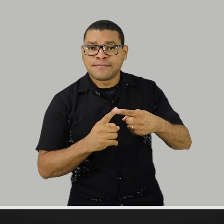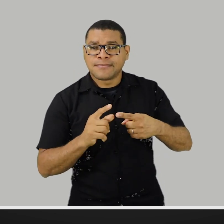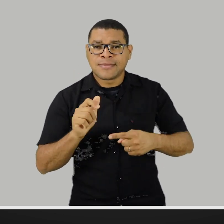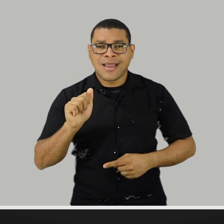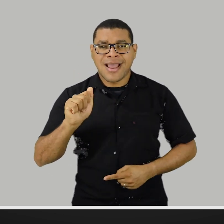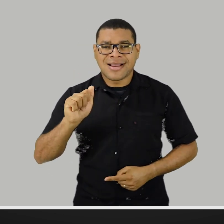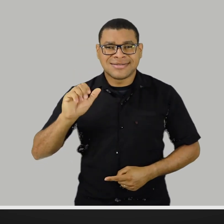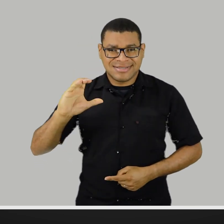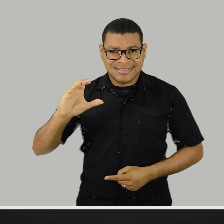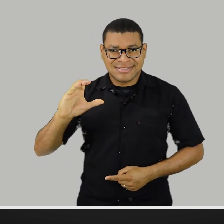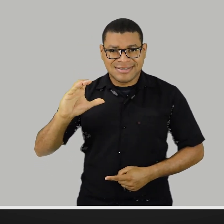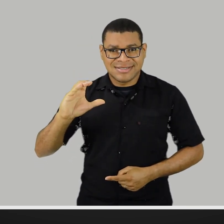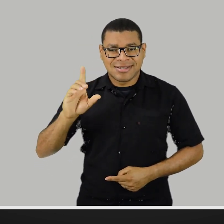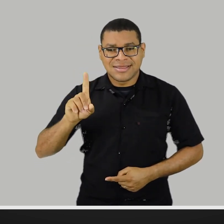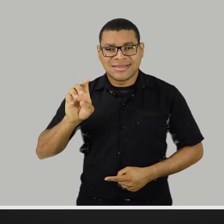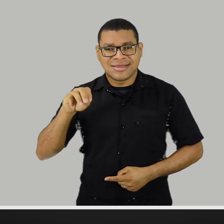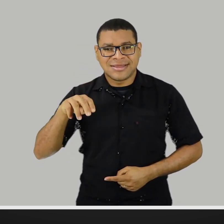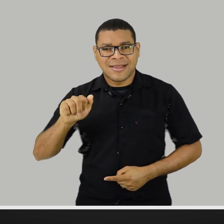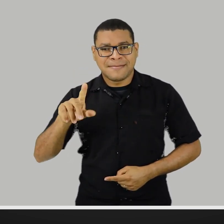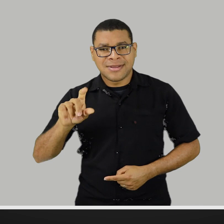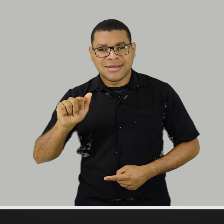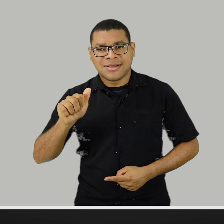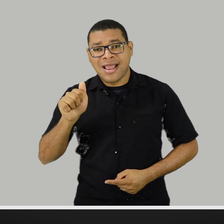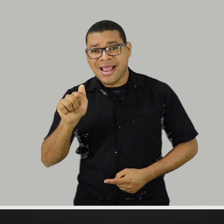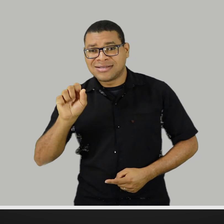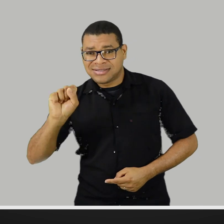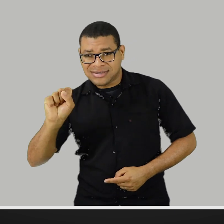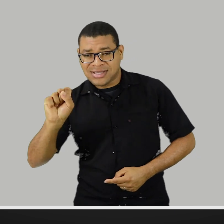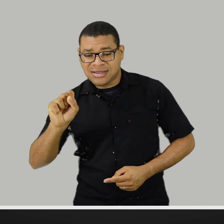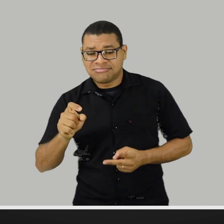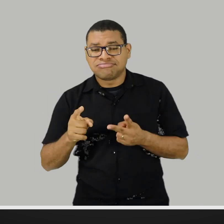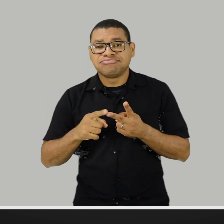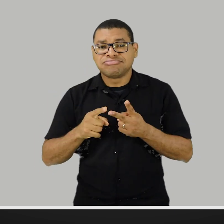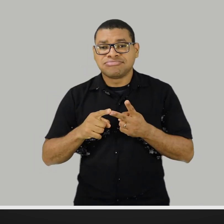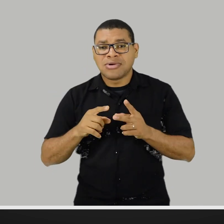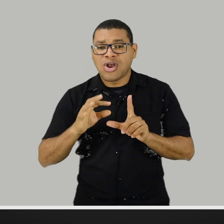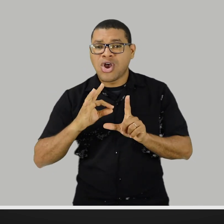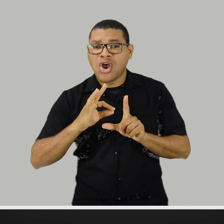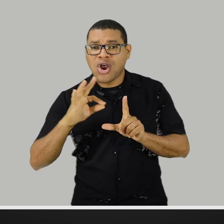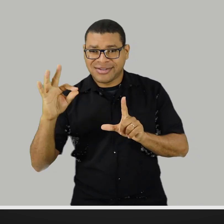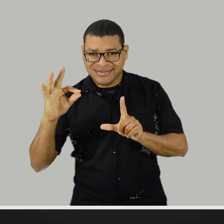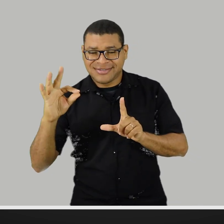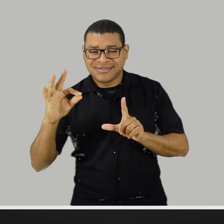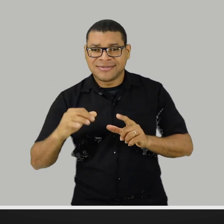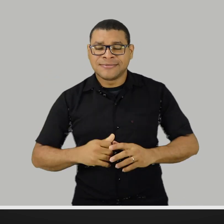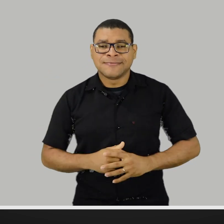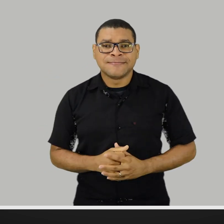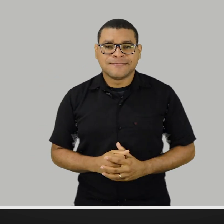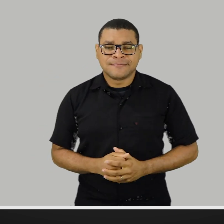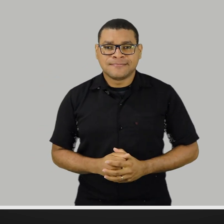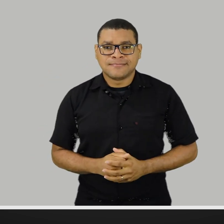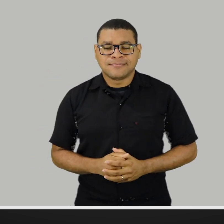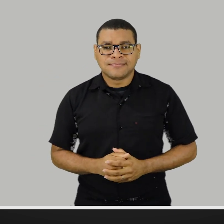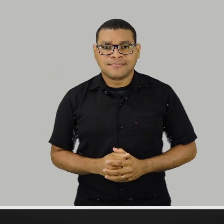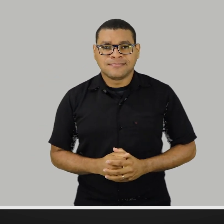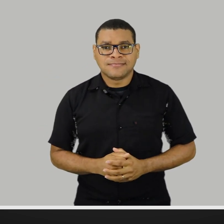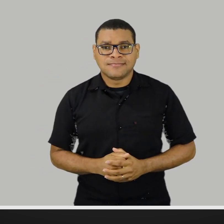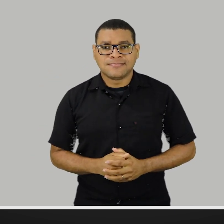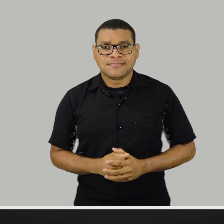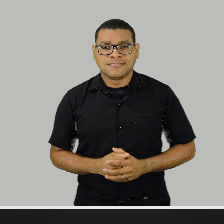Ampla concorrência demanda a 0 do termo de adesao e reserva de cotas o